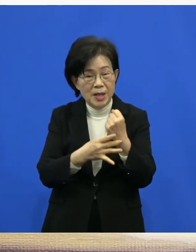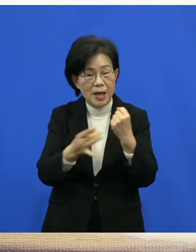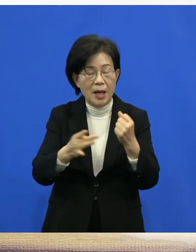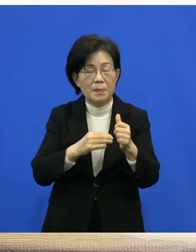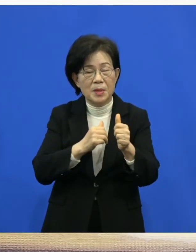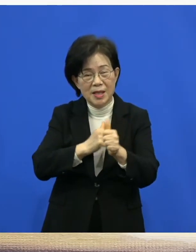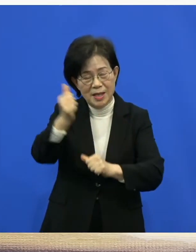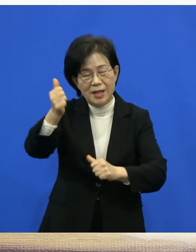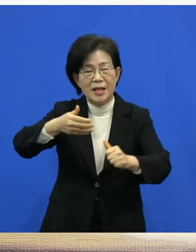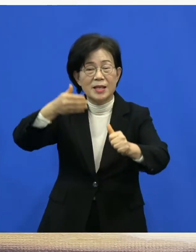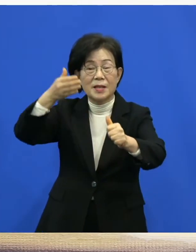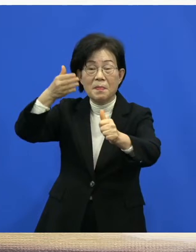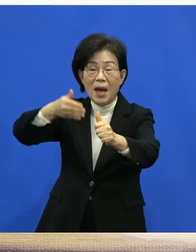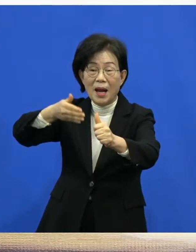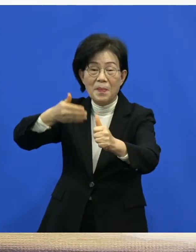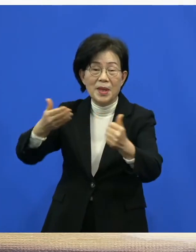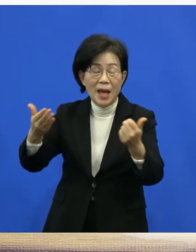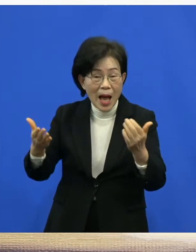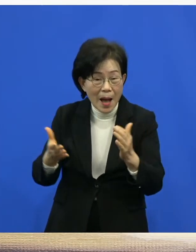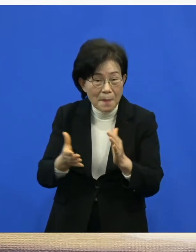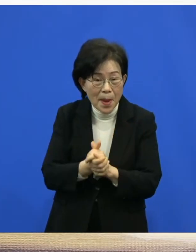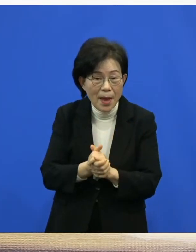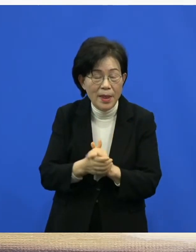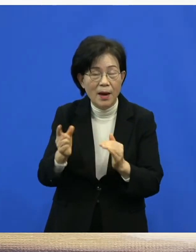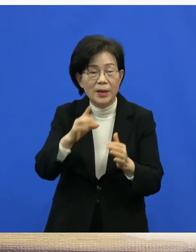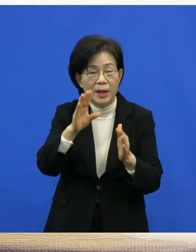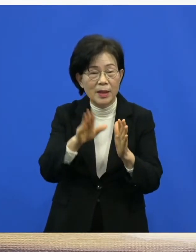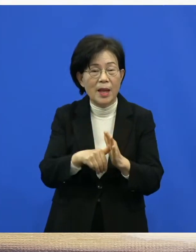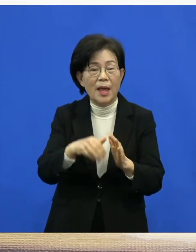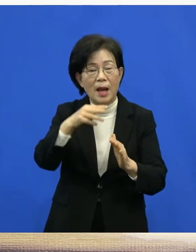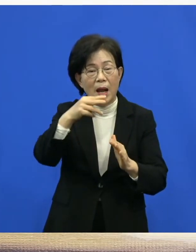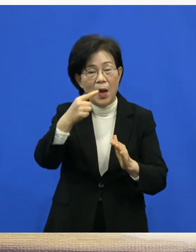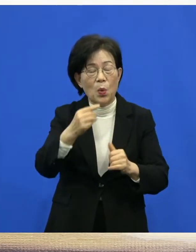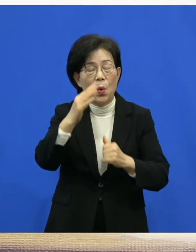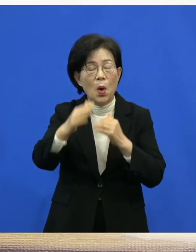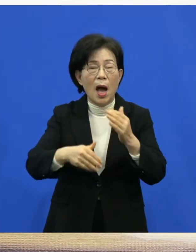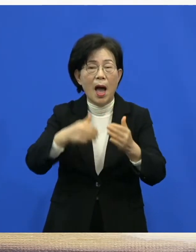승리하시는 여러분들 되시기를 축원합니다. 어떤 경우에도